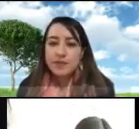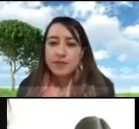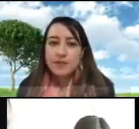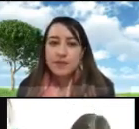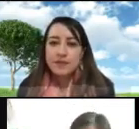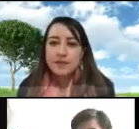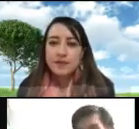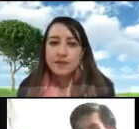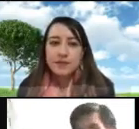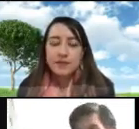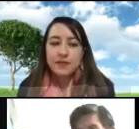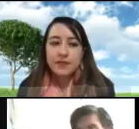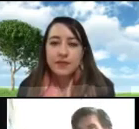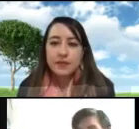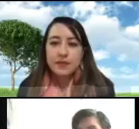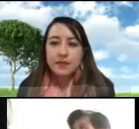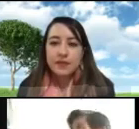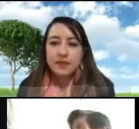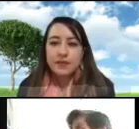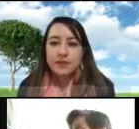¿Esto es verdadero o esto es falso?